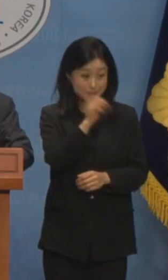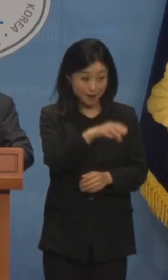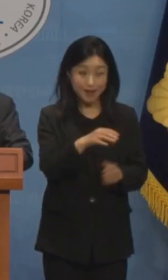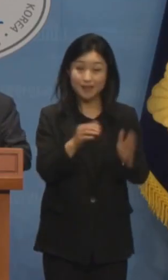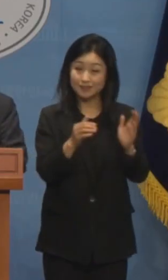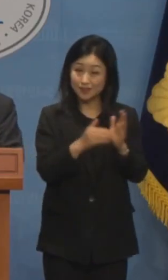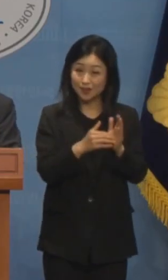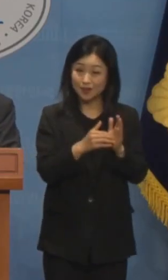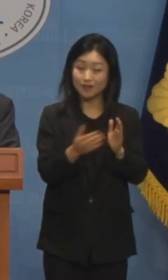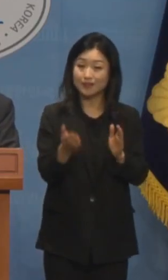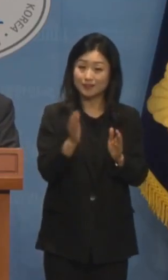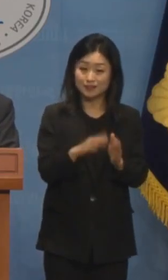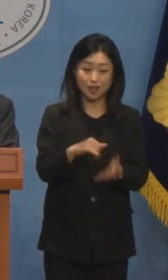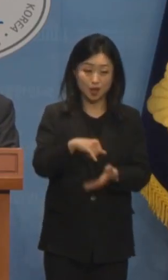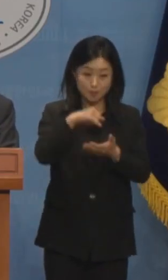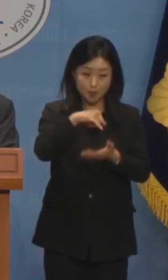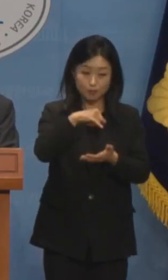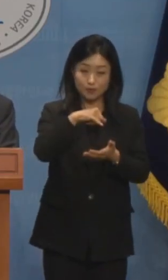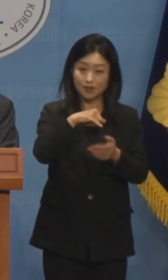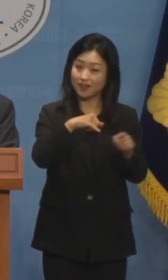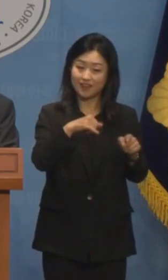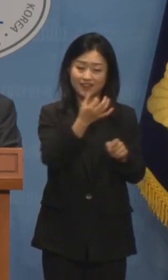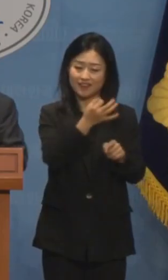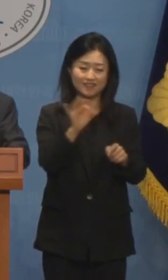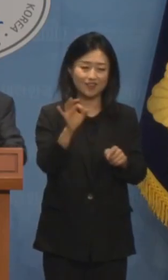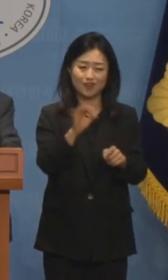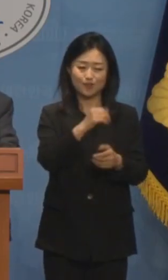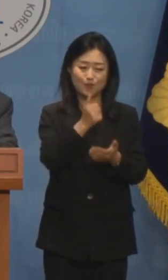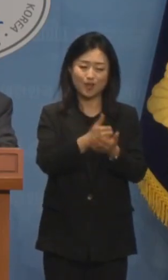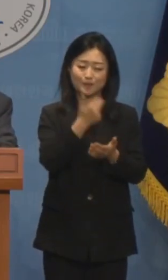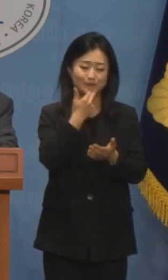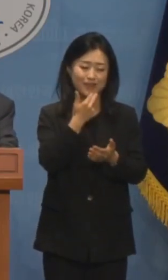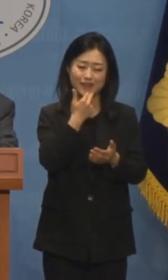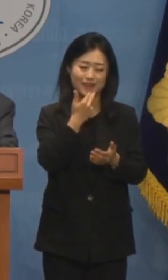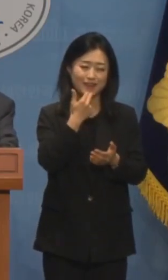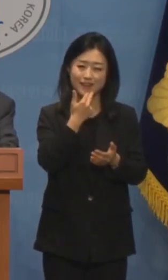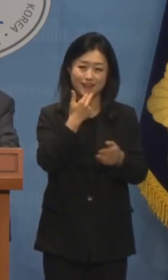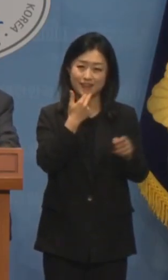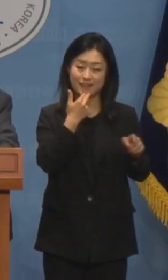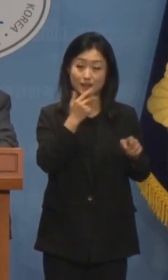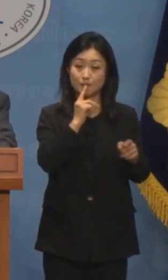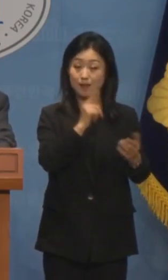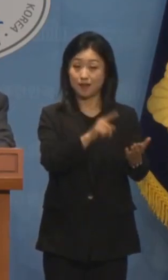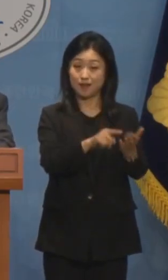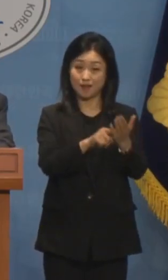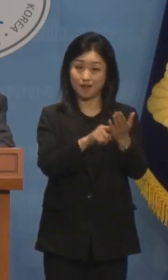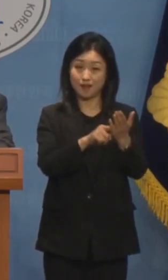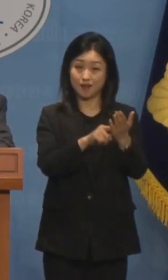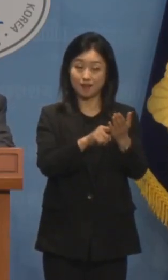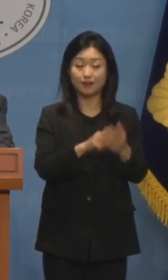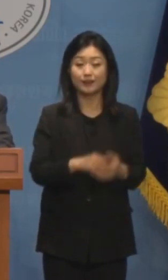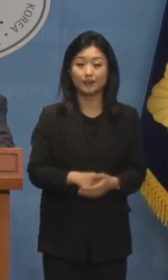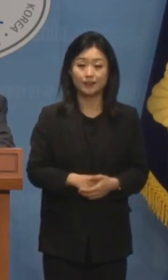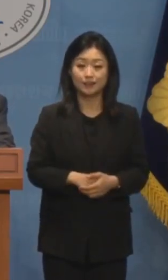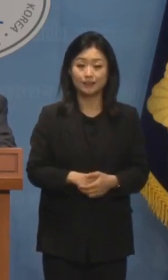해도 명품백의 동일성이 인정되지 않는다는 말을 들은 척도 하지